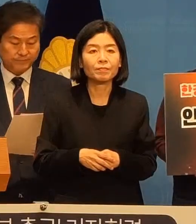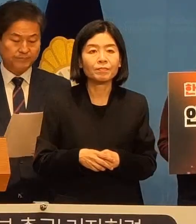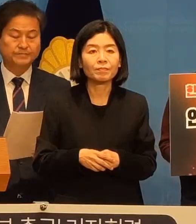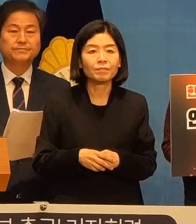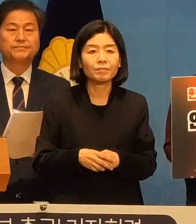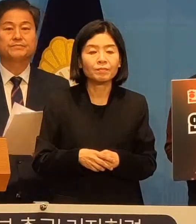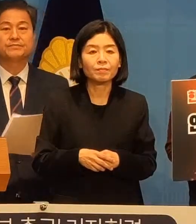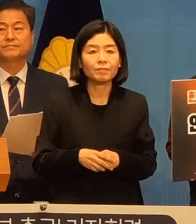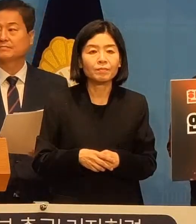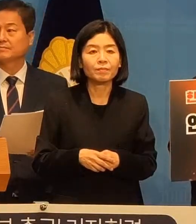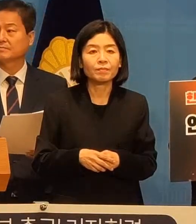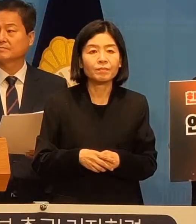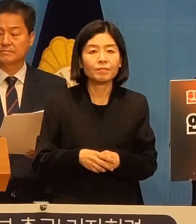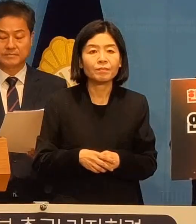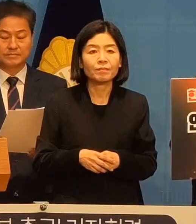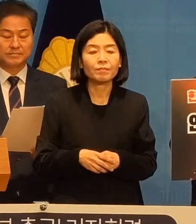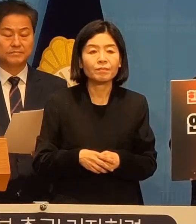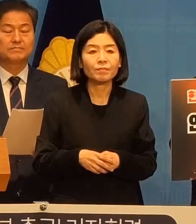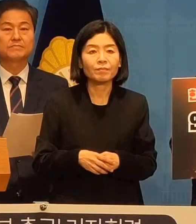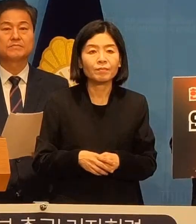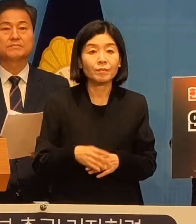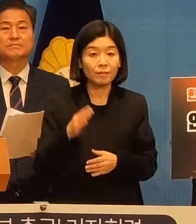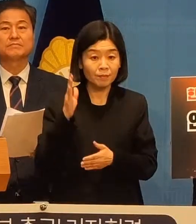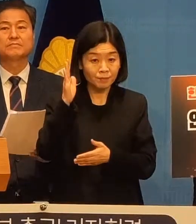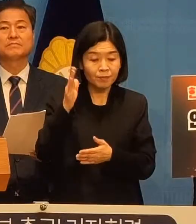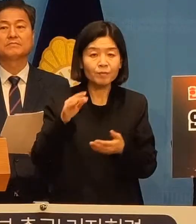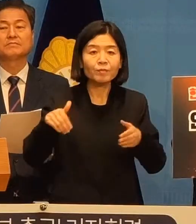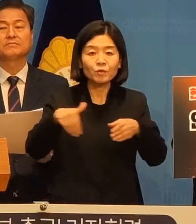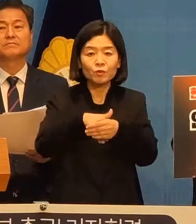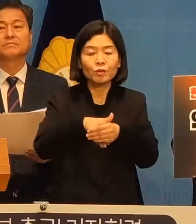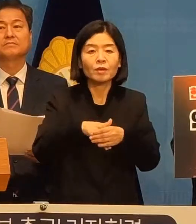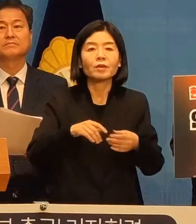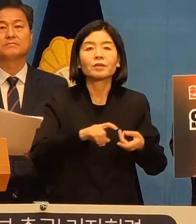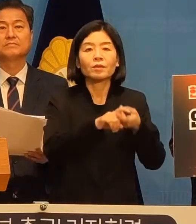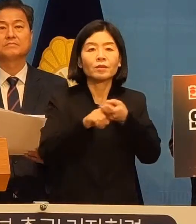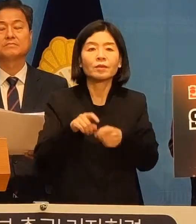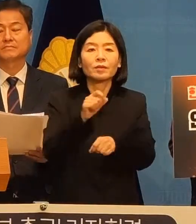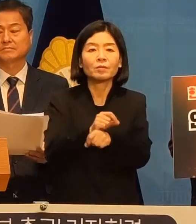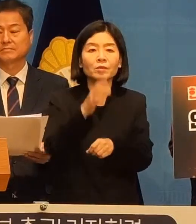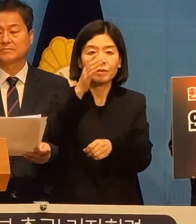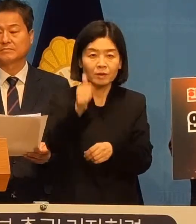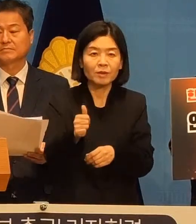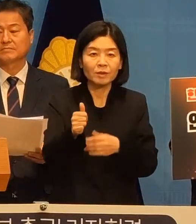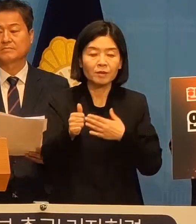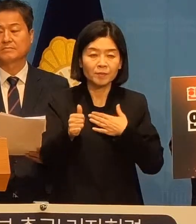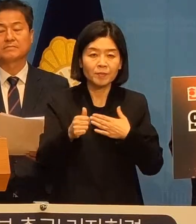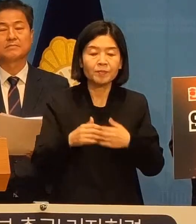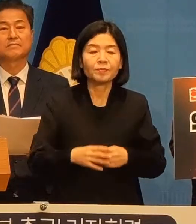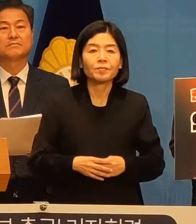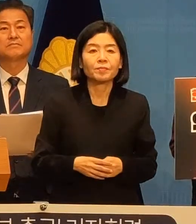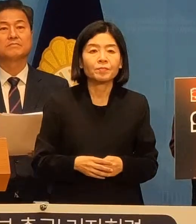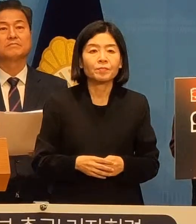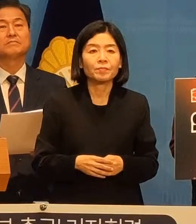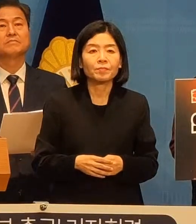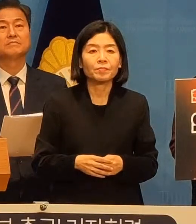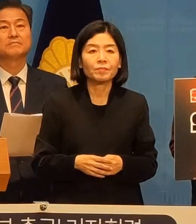네, 그 두 번째 발언 하겠습니다. 문화연대 사무처장 김재상이라고 합니다.